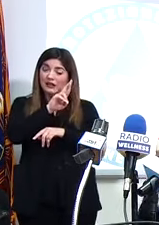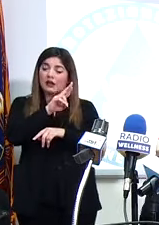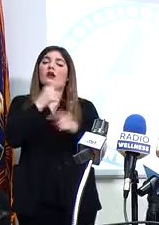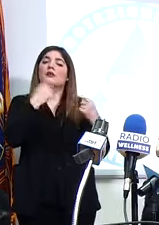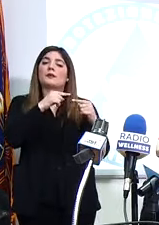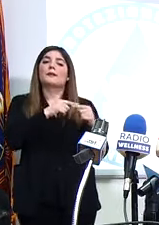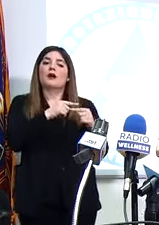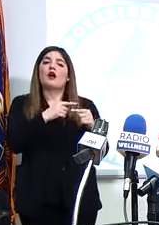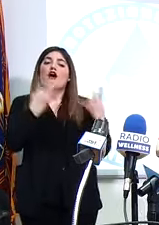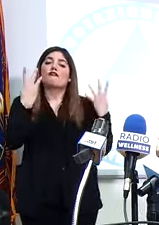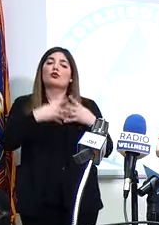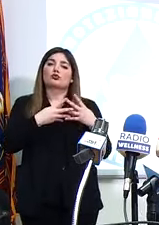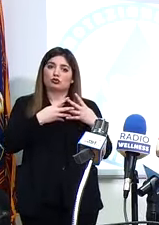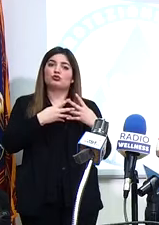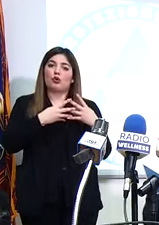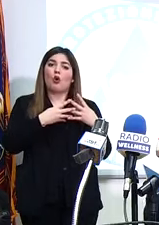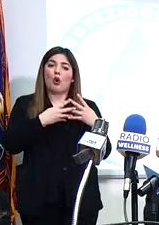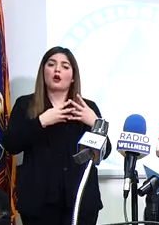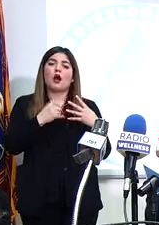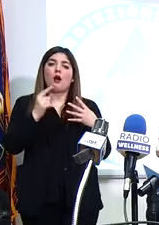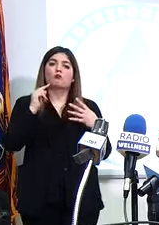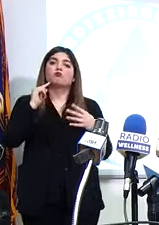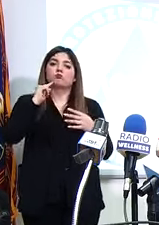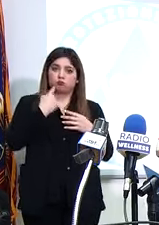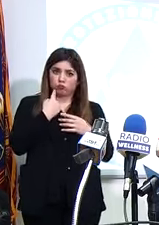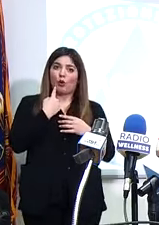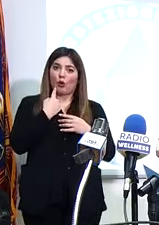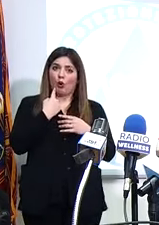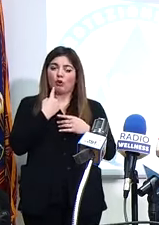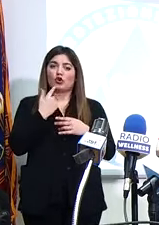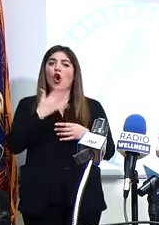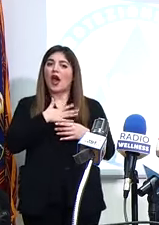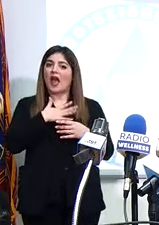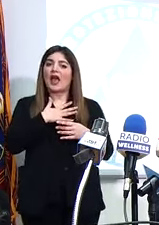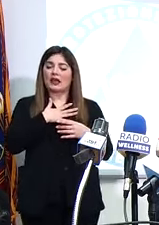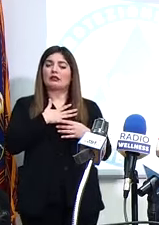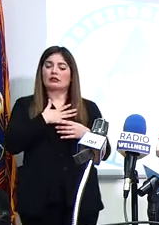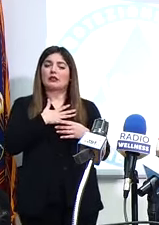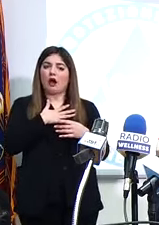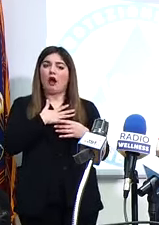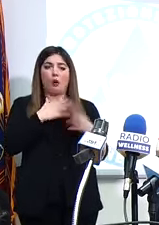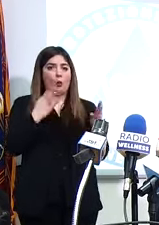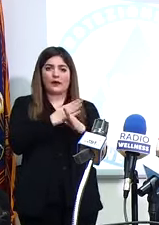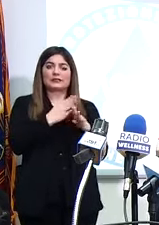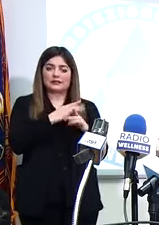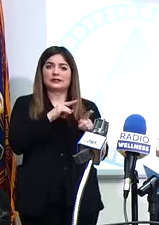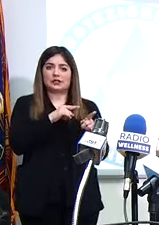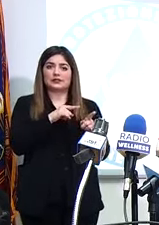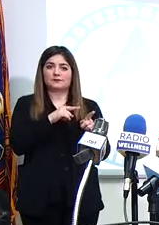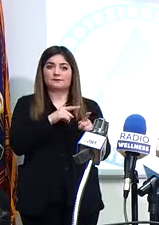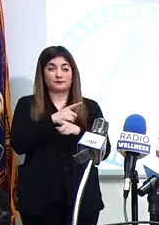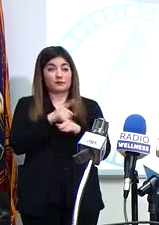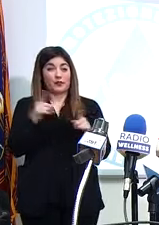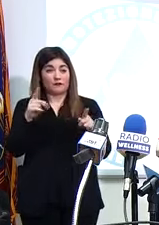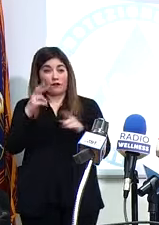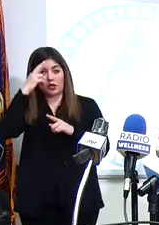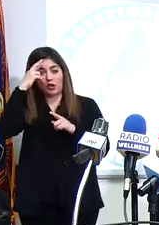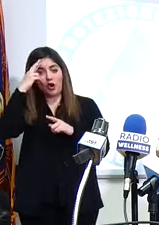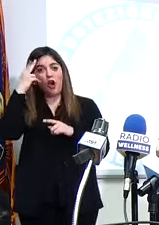65 anni hanno più o meno la stessa efficacia. Quindi questo è un dato molto importante, perché se vi ricordate che anche il vaccino per il papilloma virus